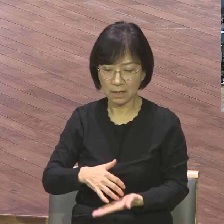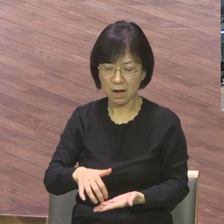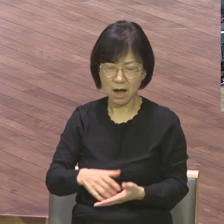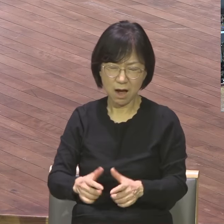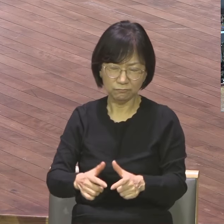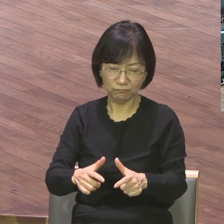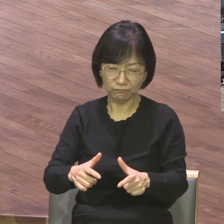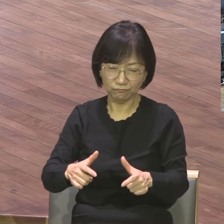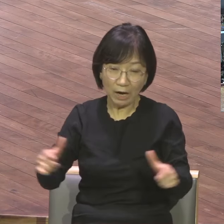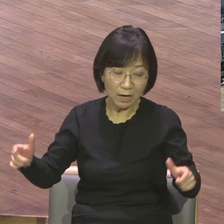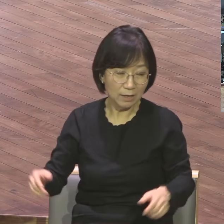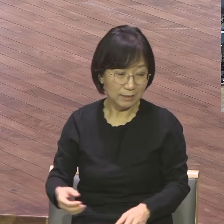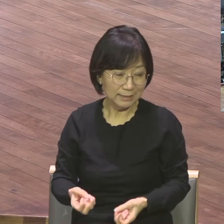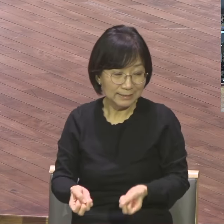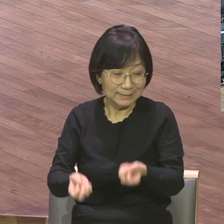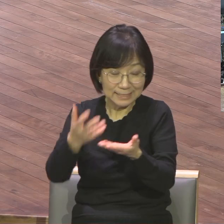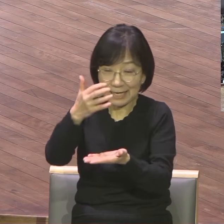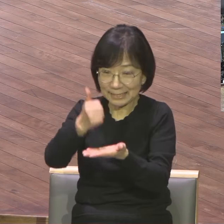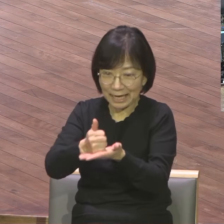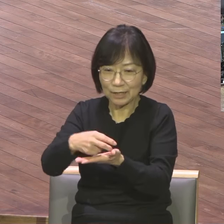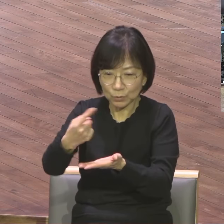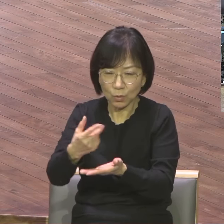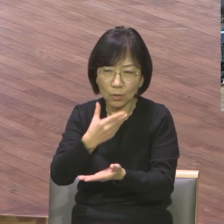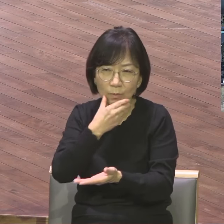제사장의 무리도 이 도에 복종하니라.